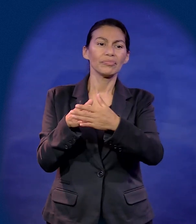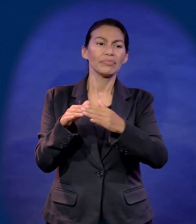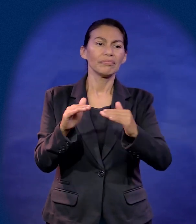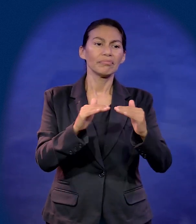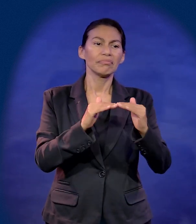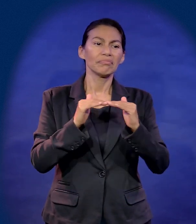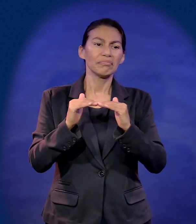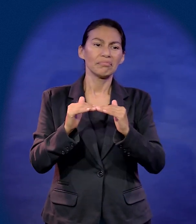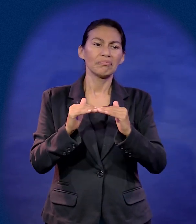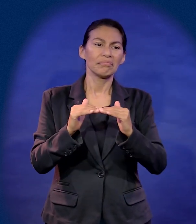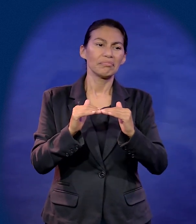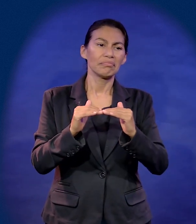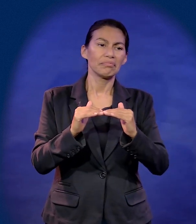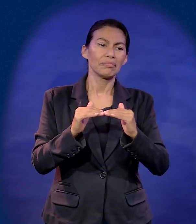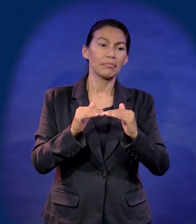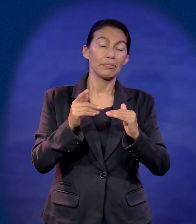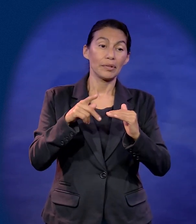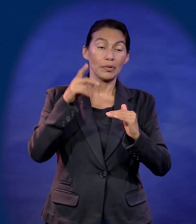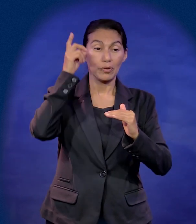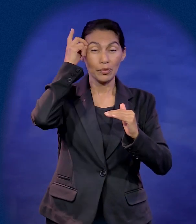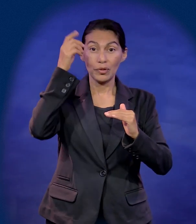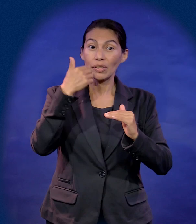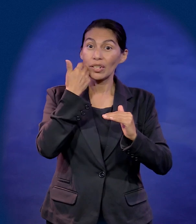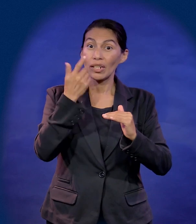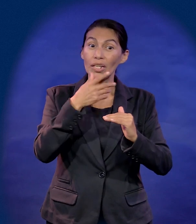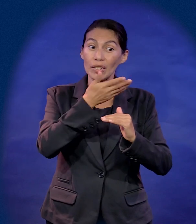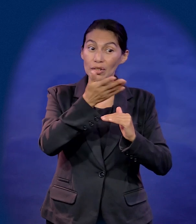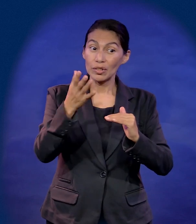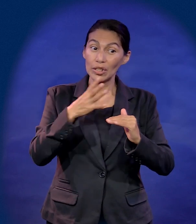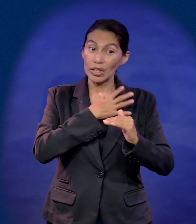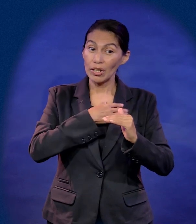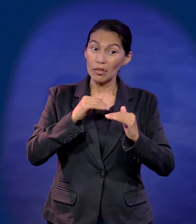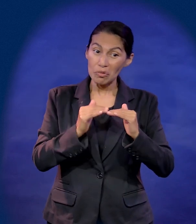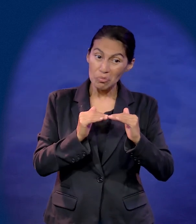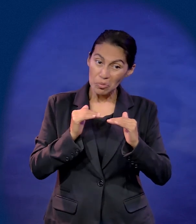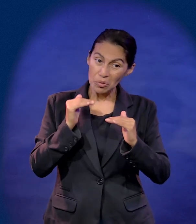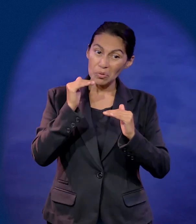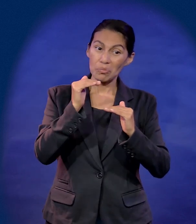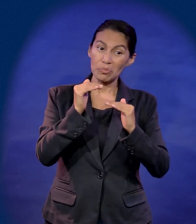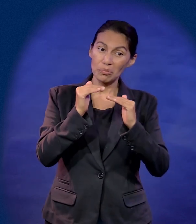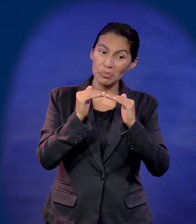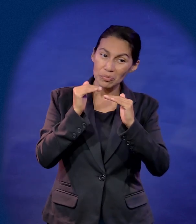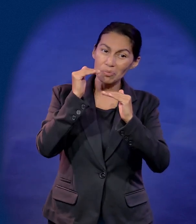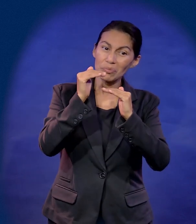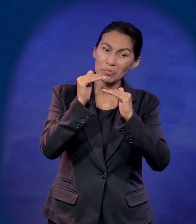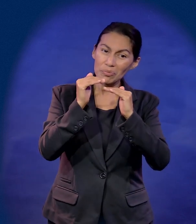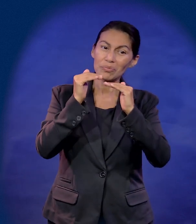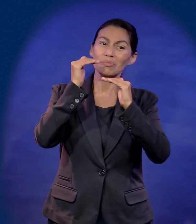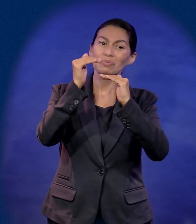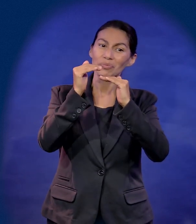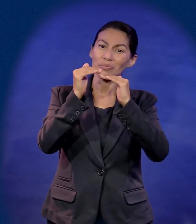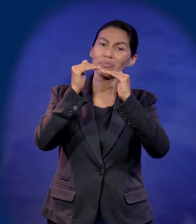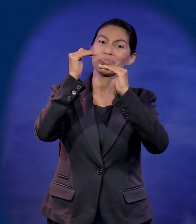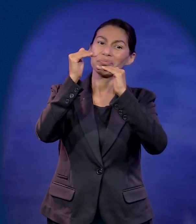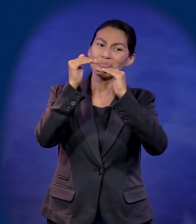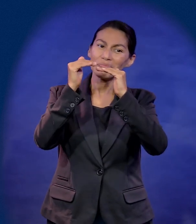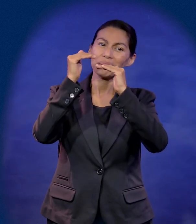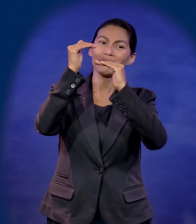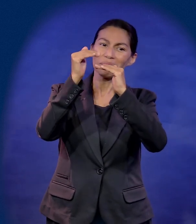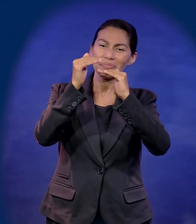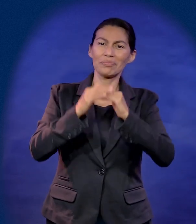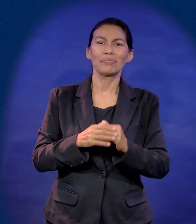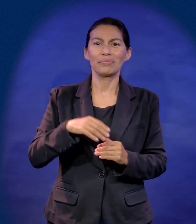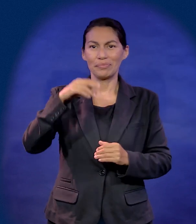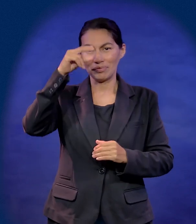No es un Dios narcisista, es un Dios de amor que quiere que sus hijos crezcan. Dile al que está al lado: Dios quiere